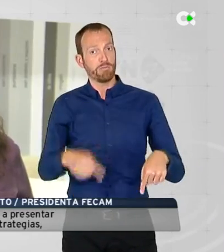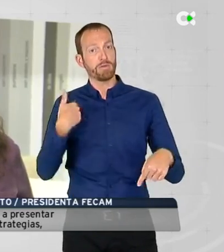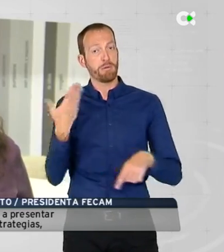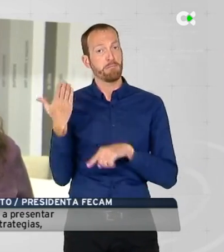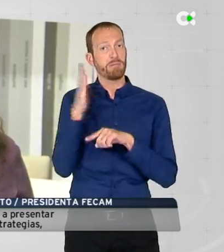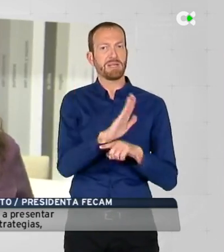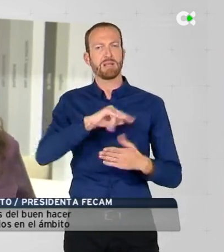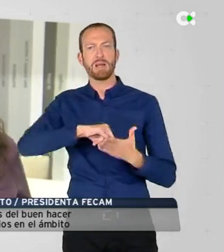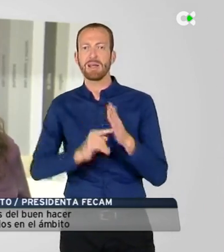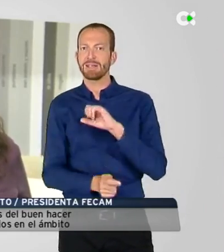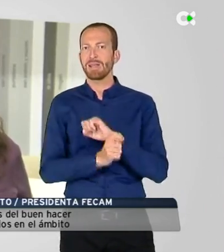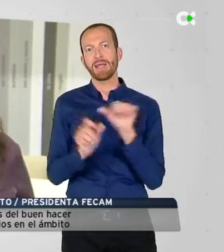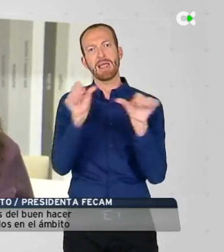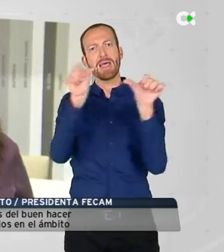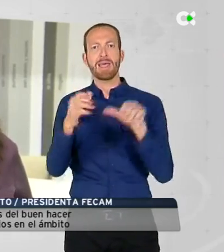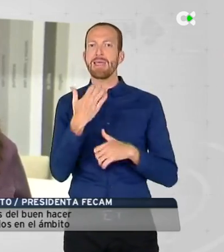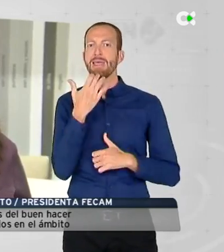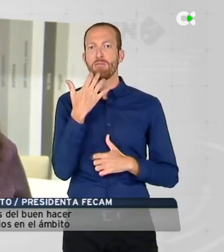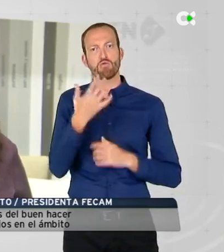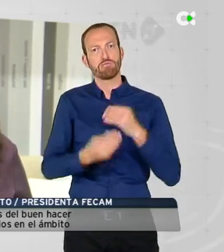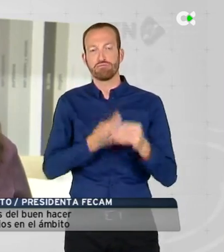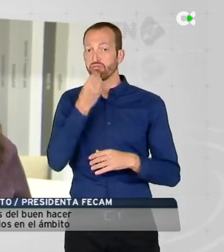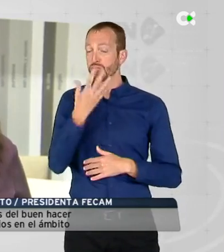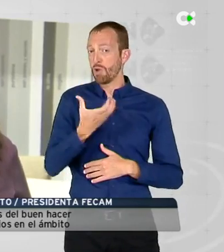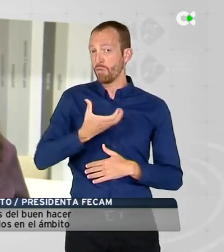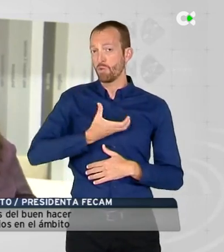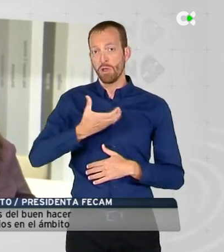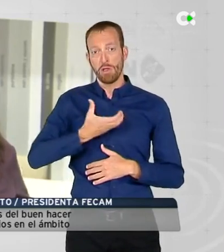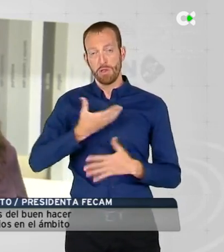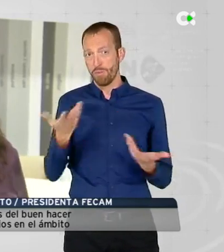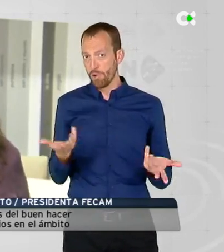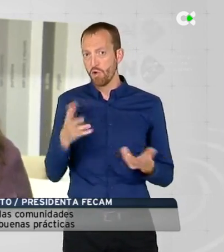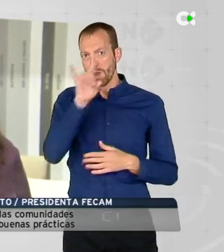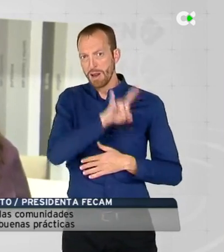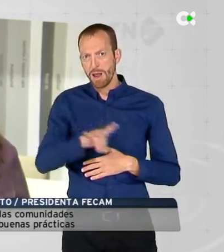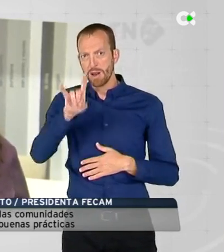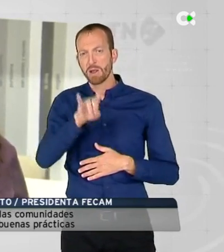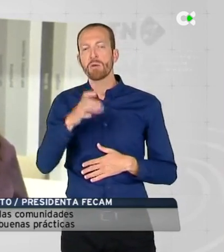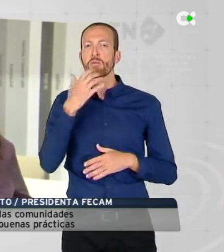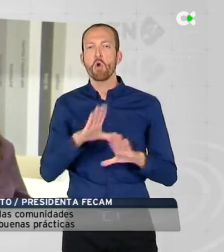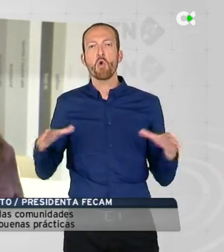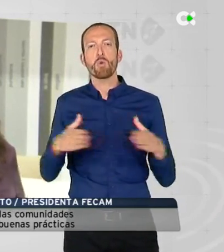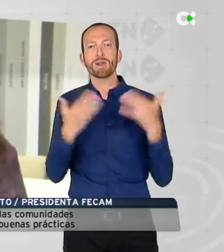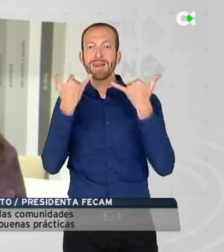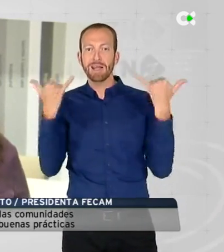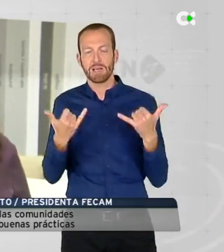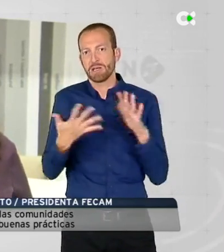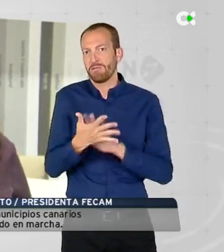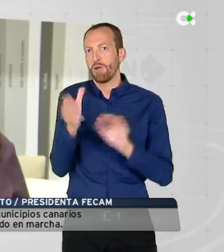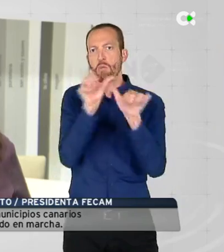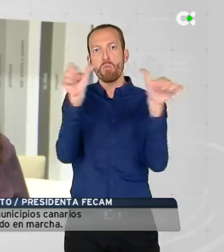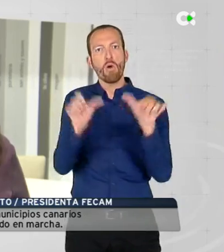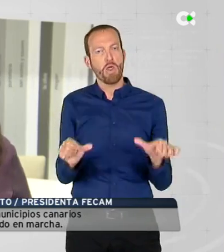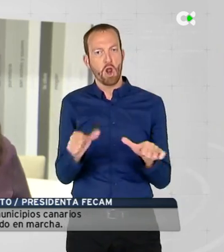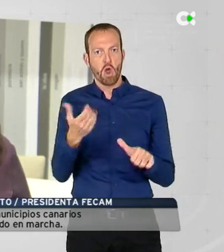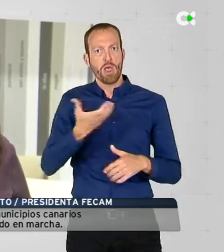varias estrategias, varios ejemplos del buen hacer de los municipios, en el ámbito por ejemplo de las comunidades energéticas, de buenas prácticas que